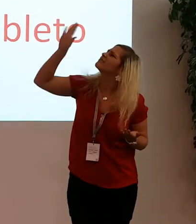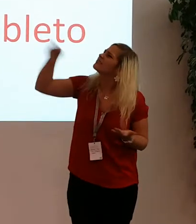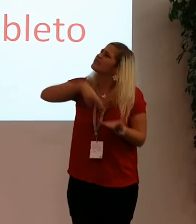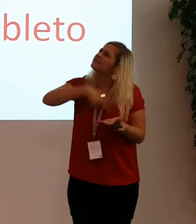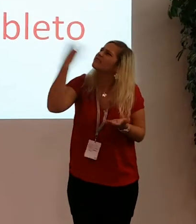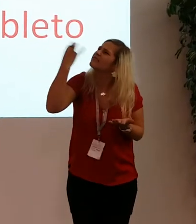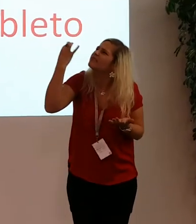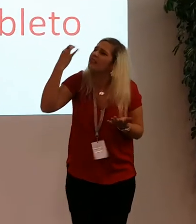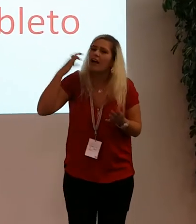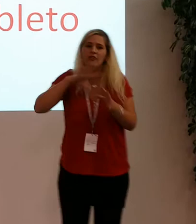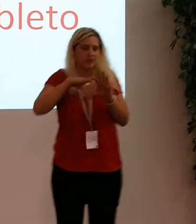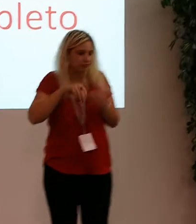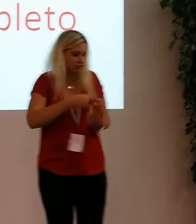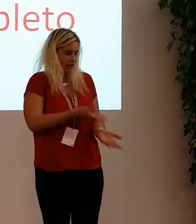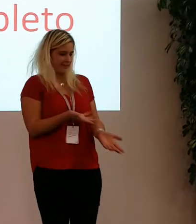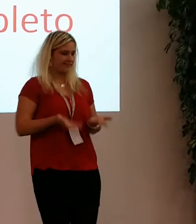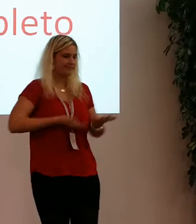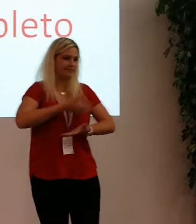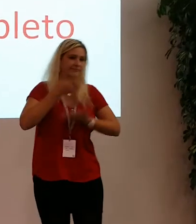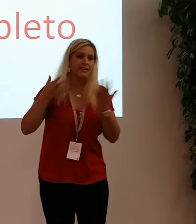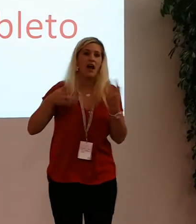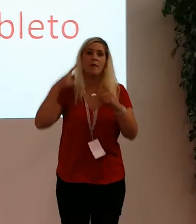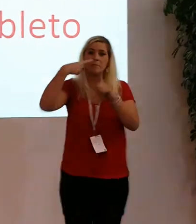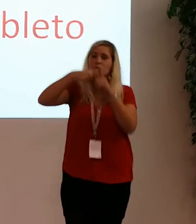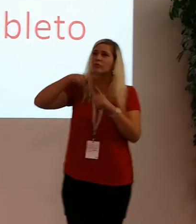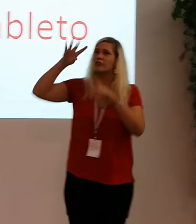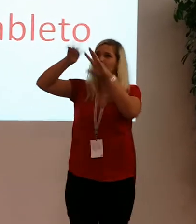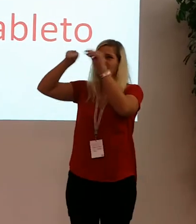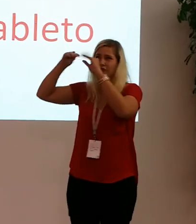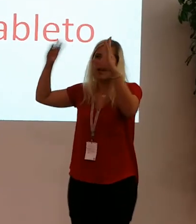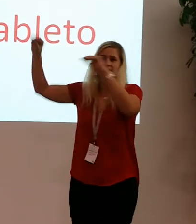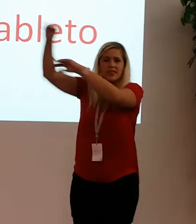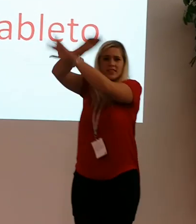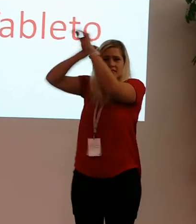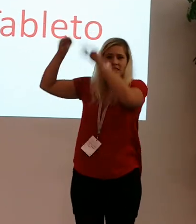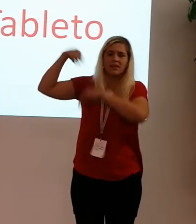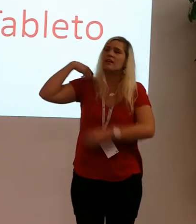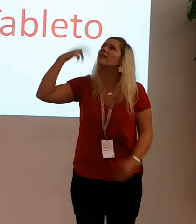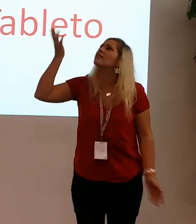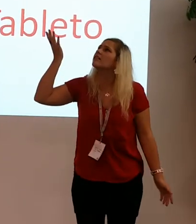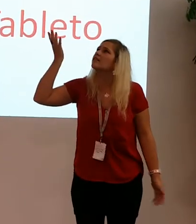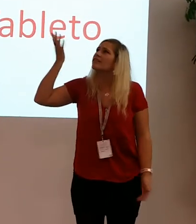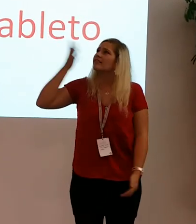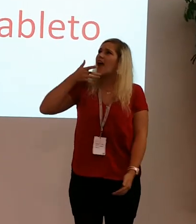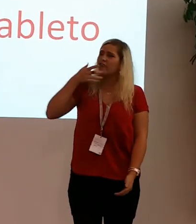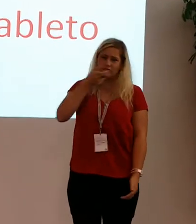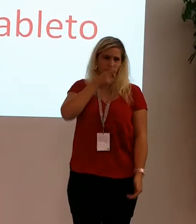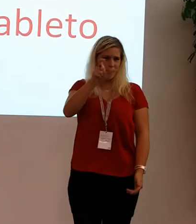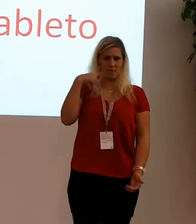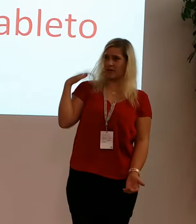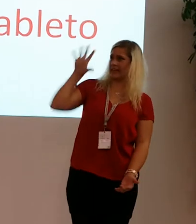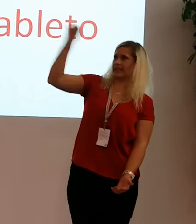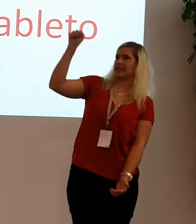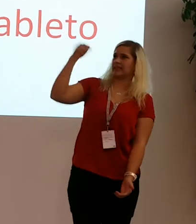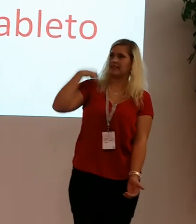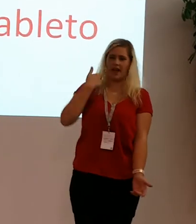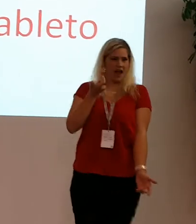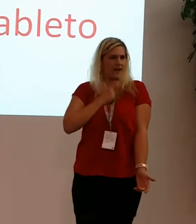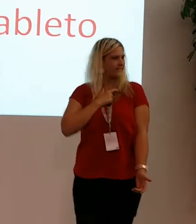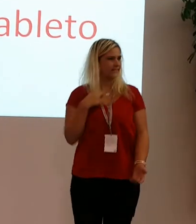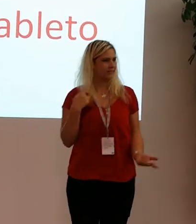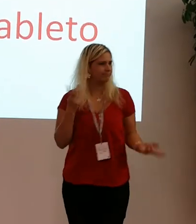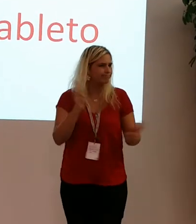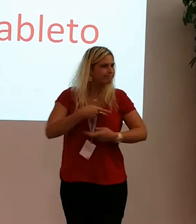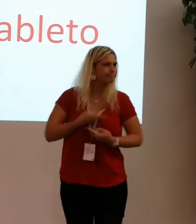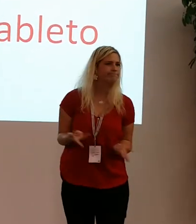jsem třeba neznala nějaké slovo, nerozuměla jsem, co se ptala rodičů, co to je, co to je. A rodiči mi to museli různě vysvětlit, nebo se oni čem bavili a já zase jsem